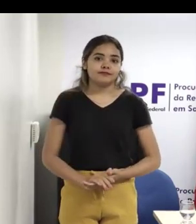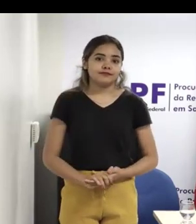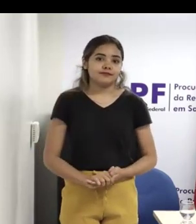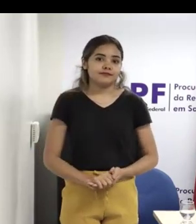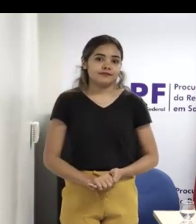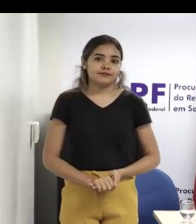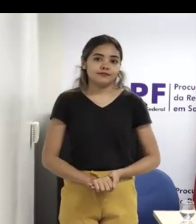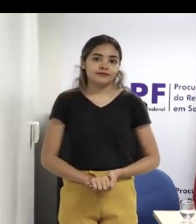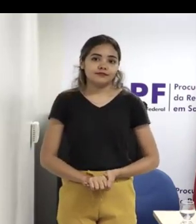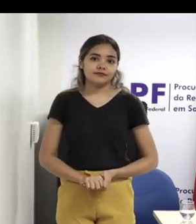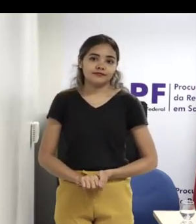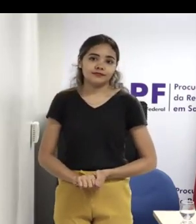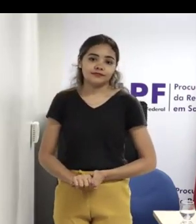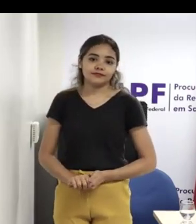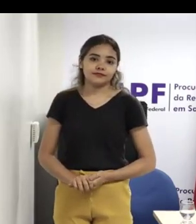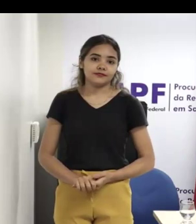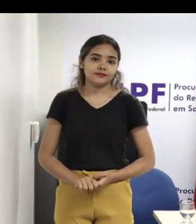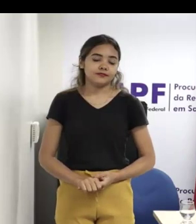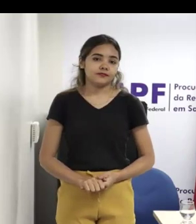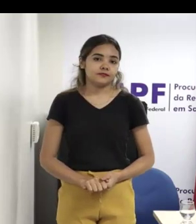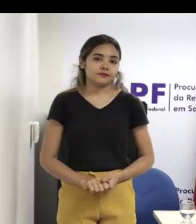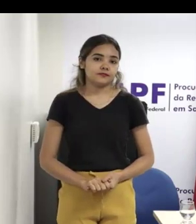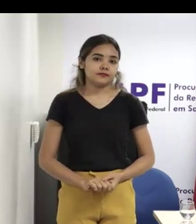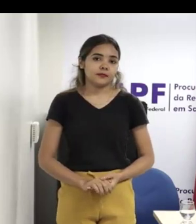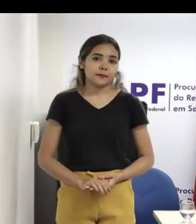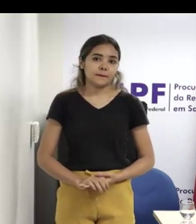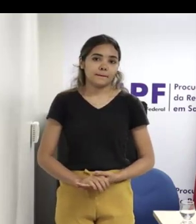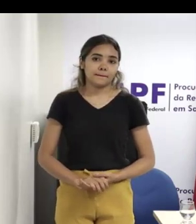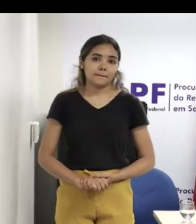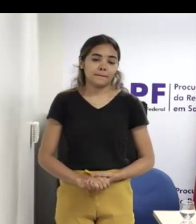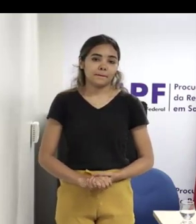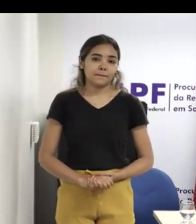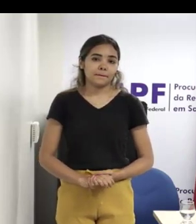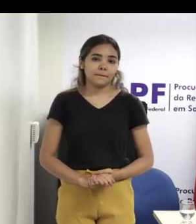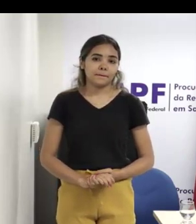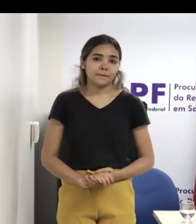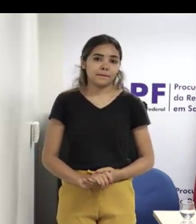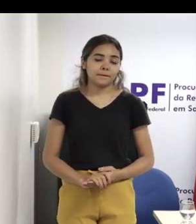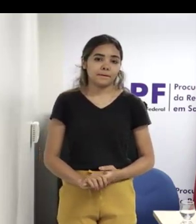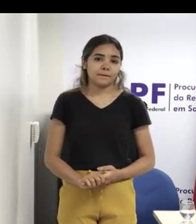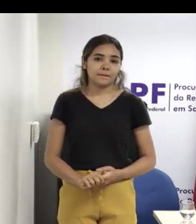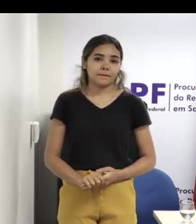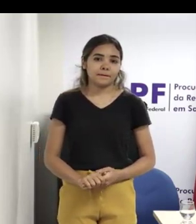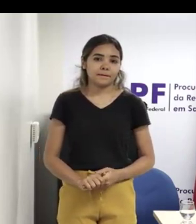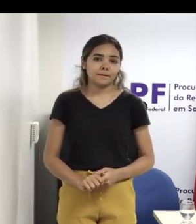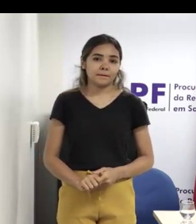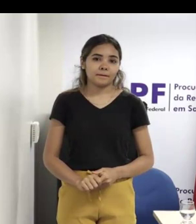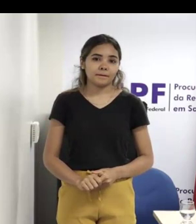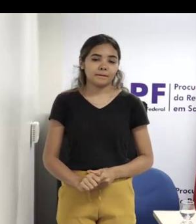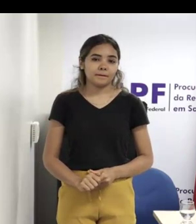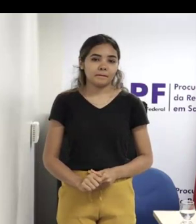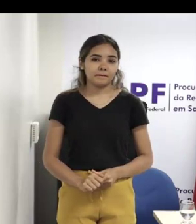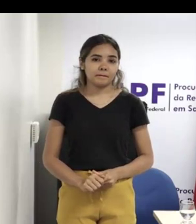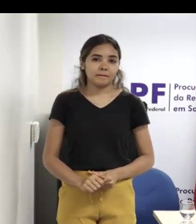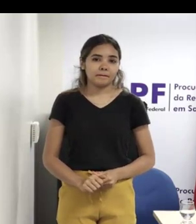escola não é mais importante do que a participação da da do da assistência médica da assistência